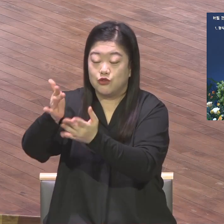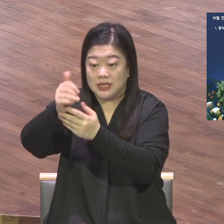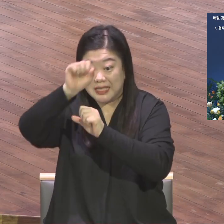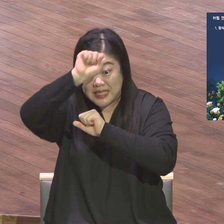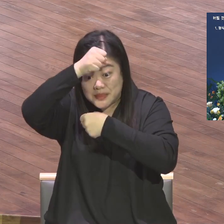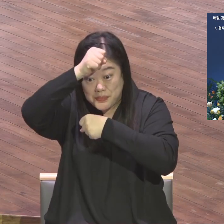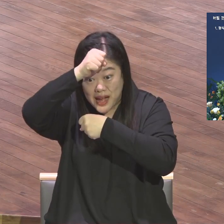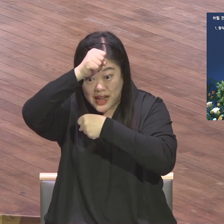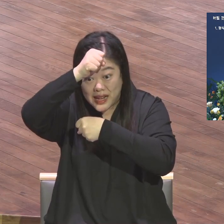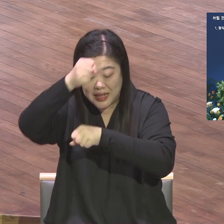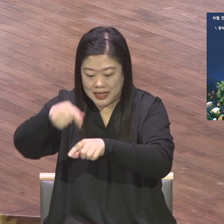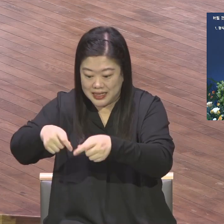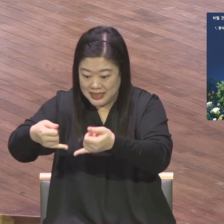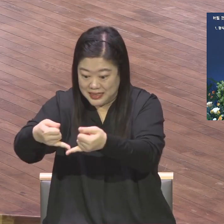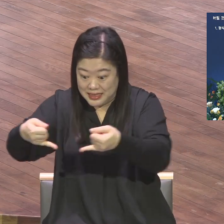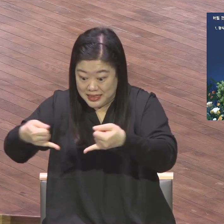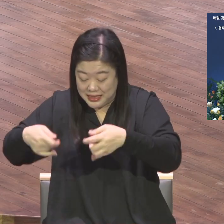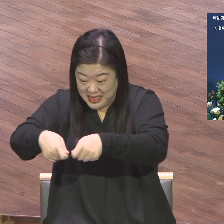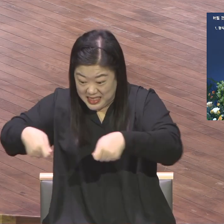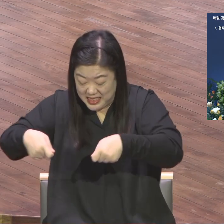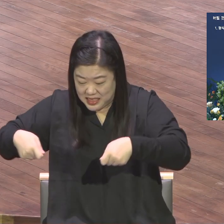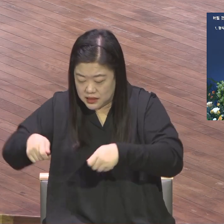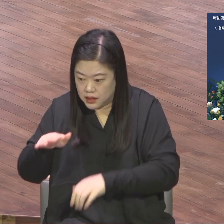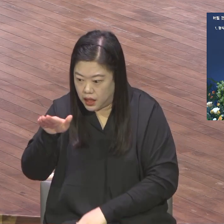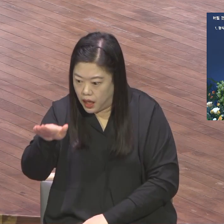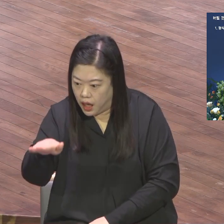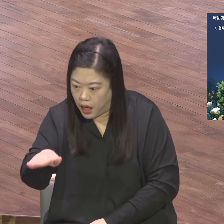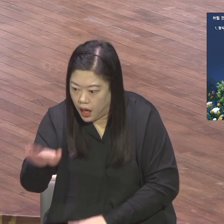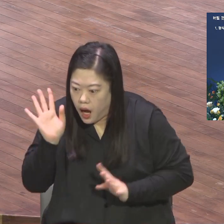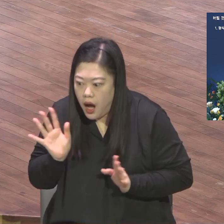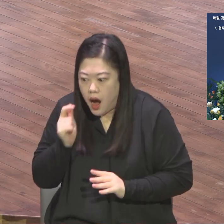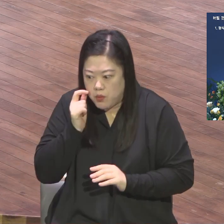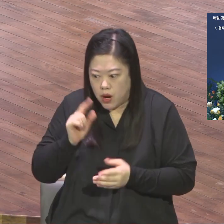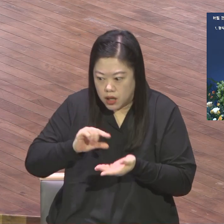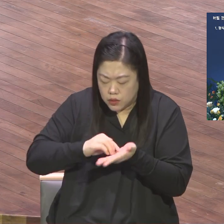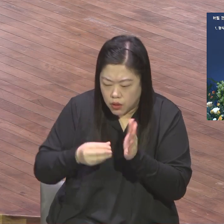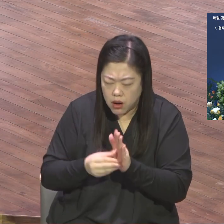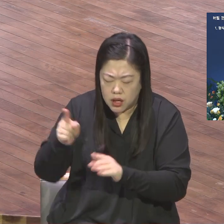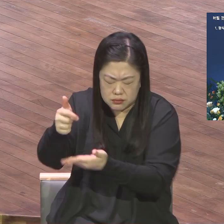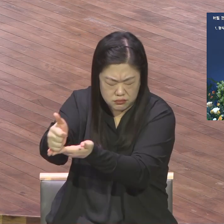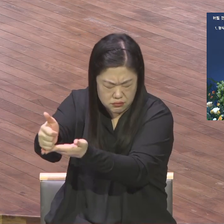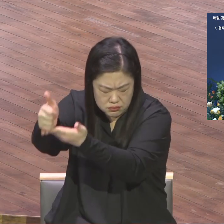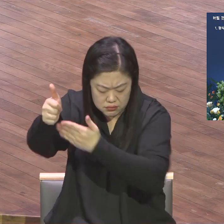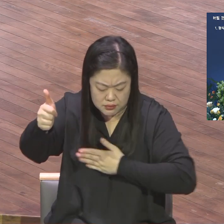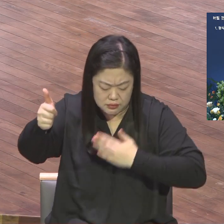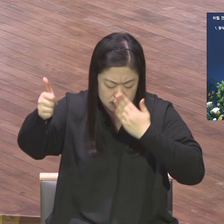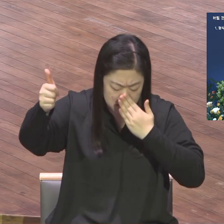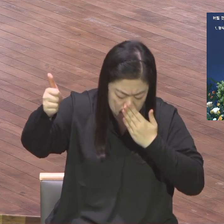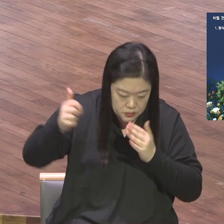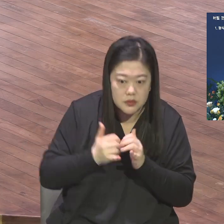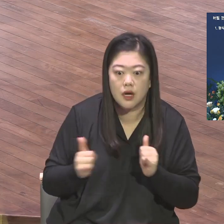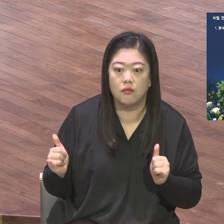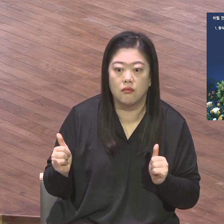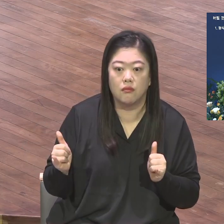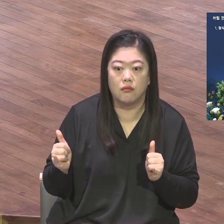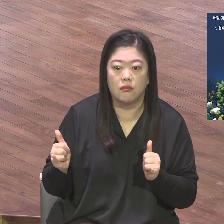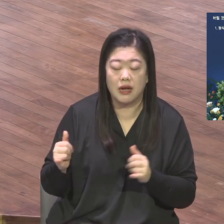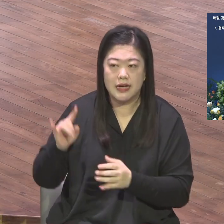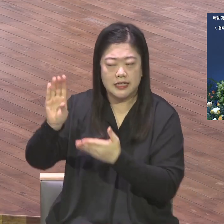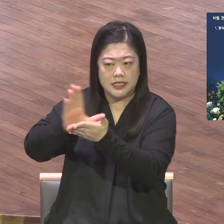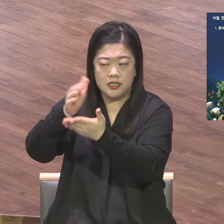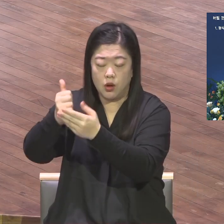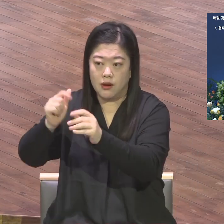신발끈 풀기도 감당치 못할 정도라고 그렇게 말합니다. 요한복음 3장 3절에 보면 그는 흥하에 대했고